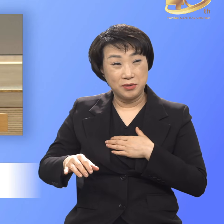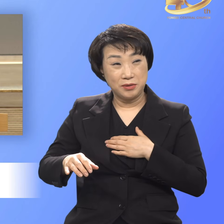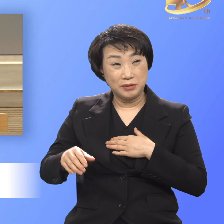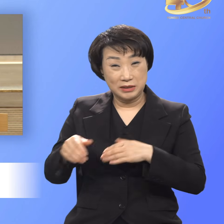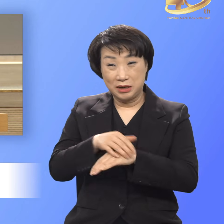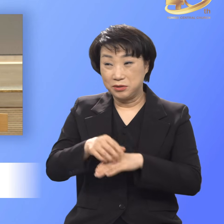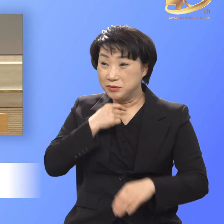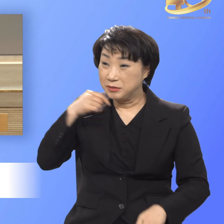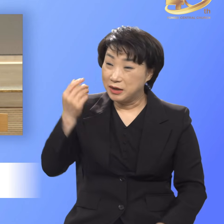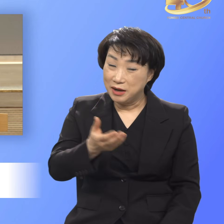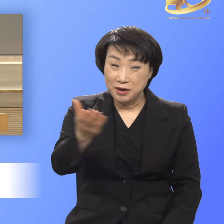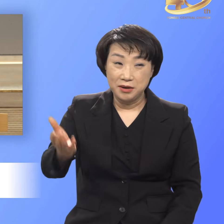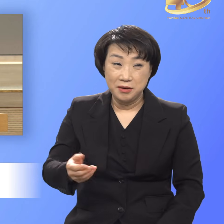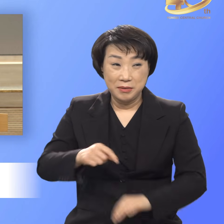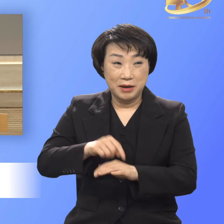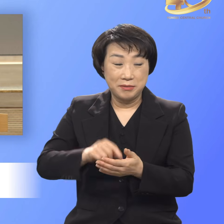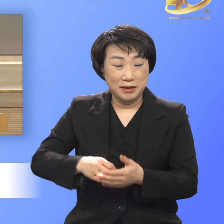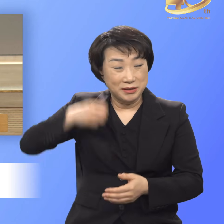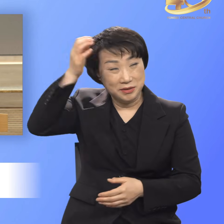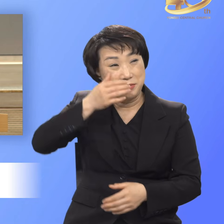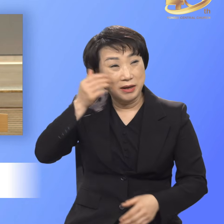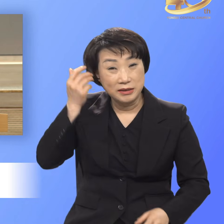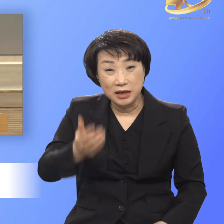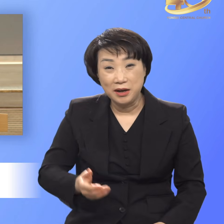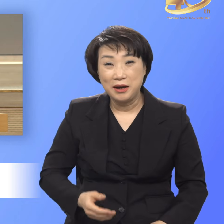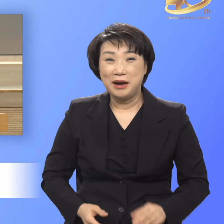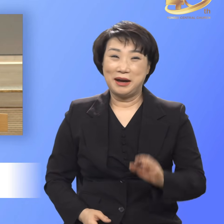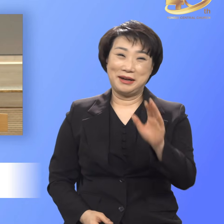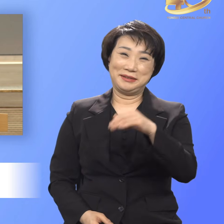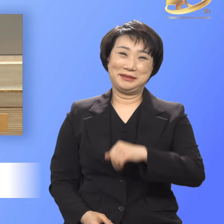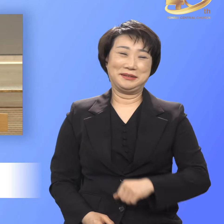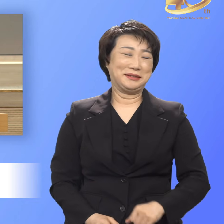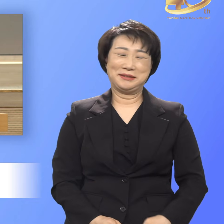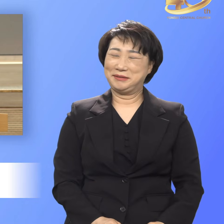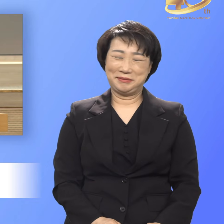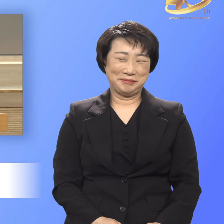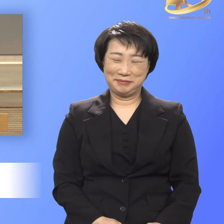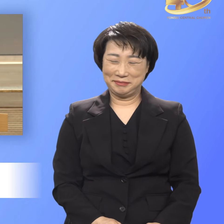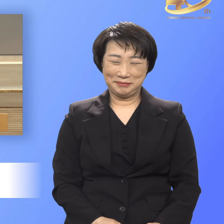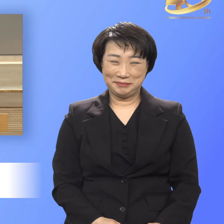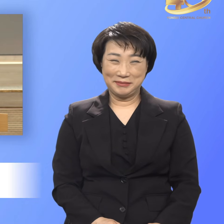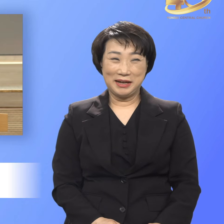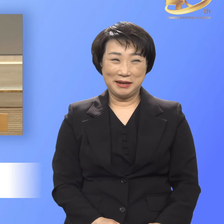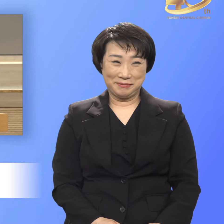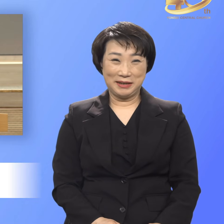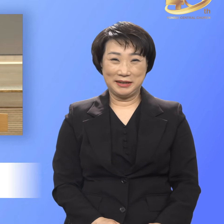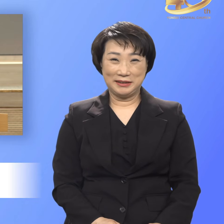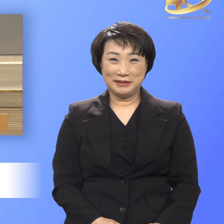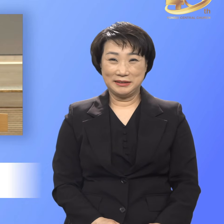댕기고 마음속에서 잊어버리는 게 수가 있냐. 그게 어림도 없는 소리지.